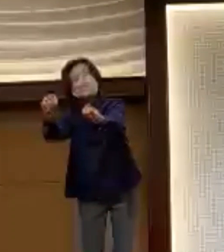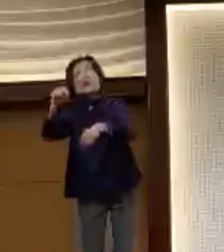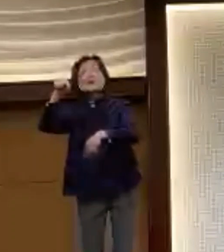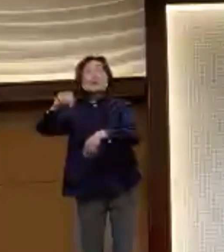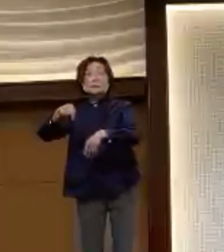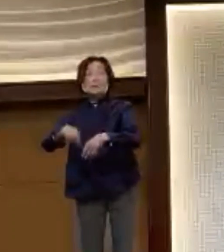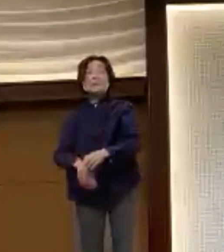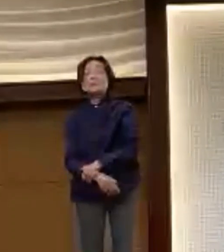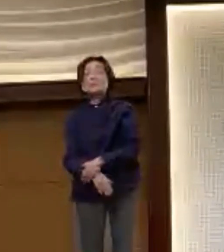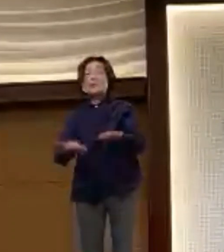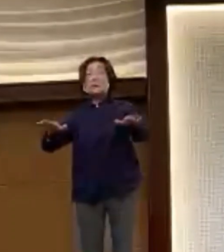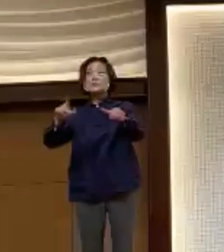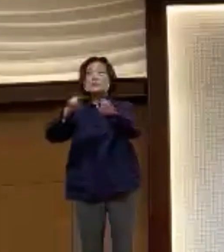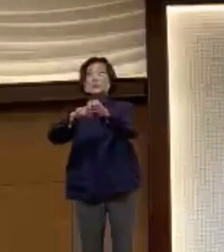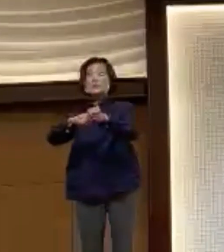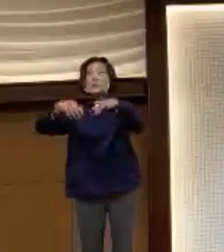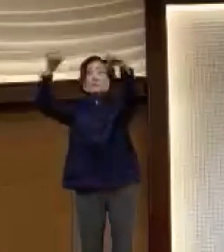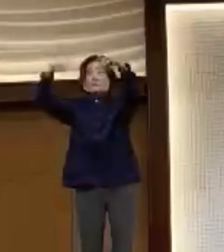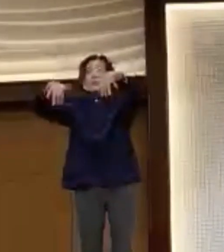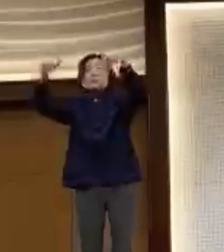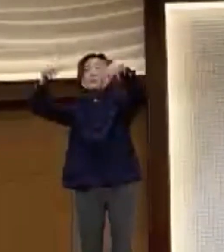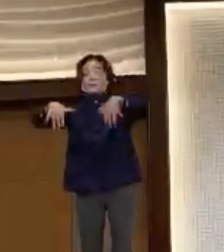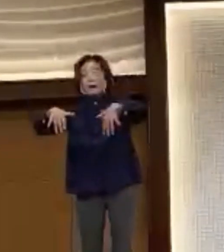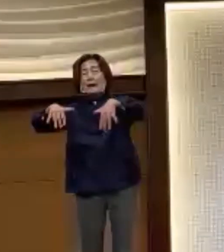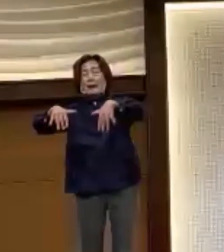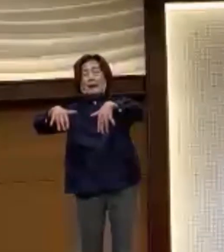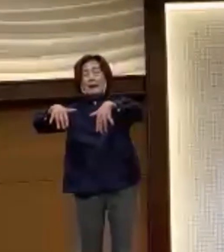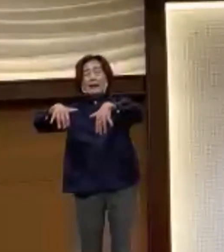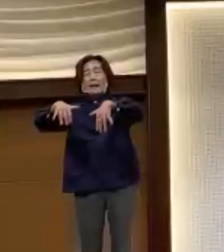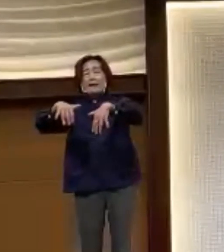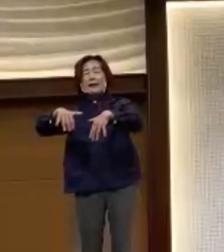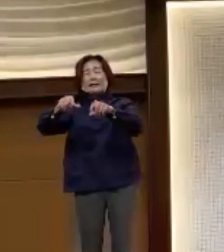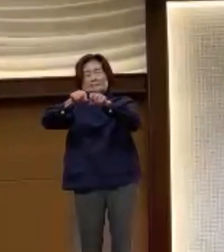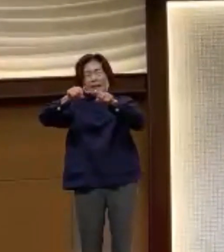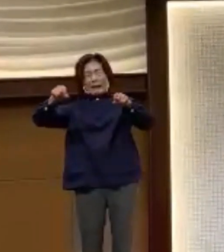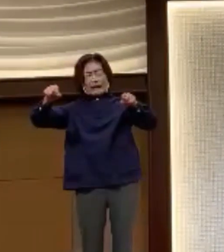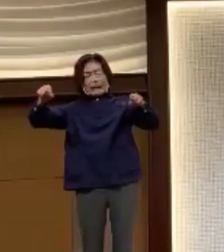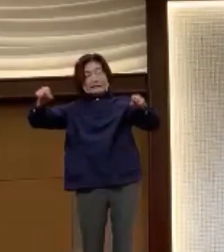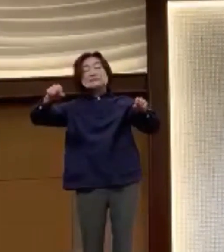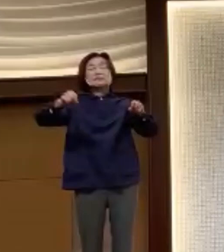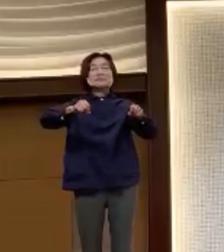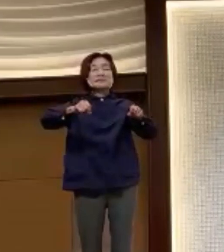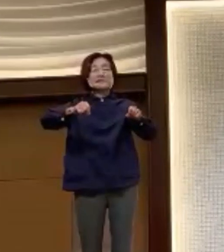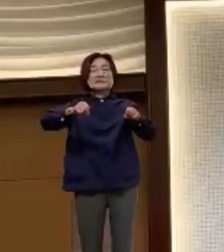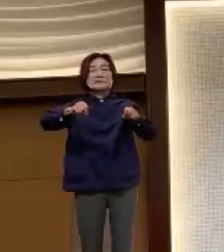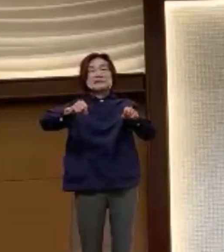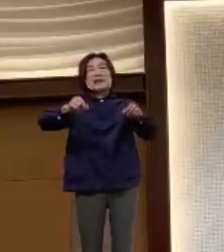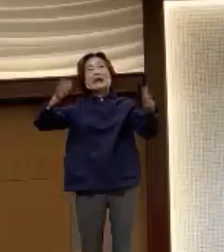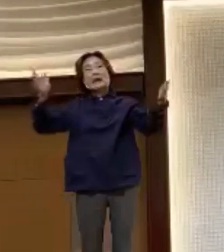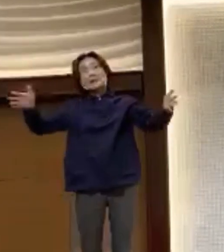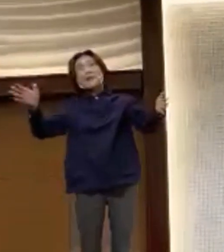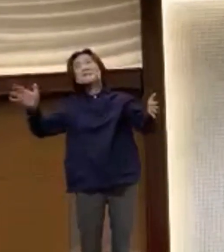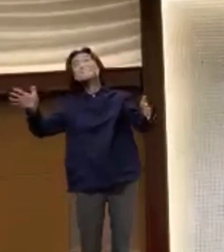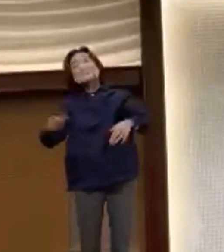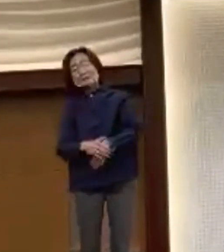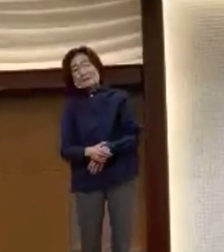今回の今年の豪雨は中潮でありました。しかしそれでもこれだけの被害が来ました